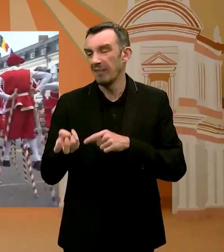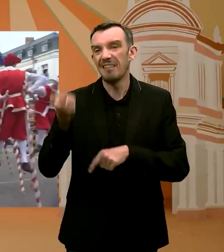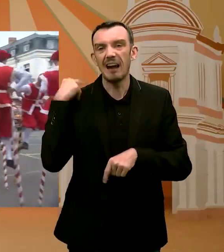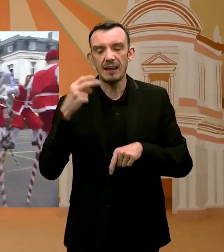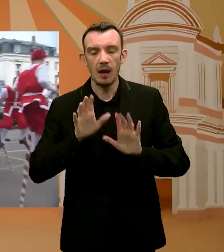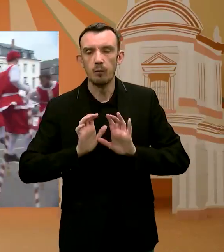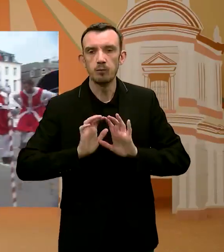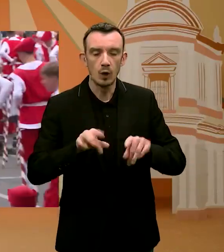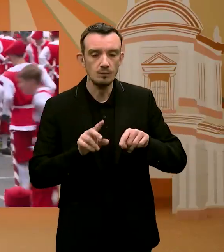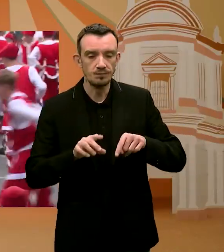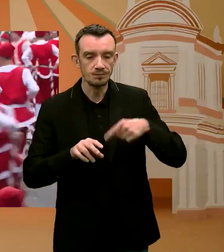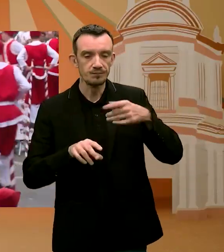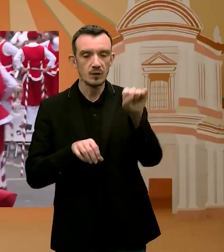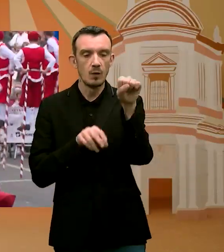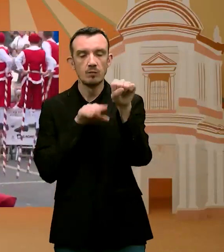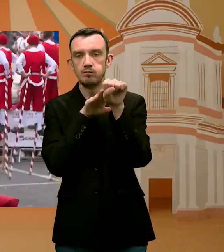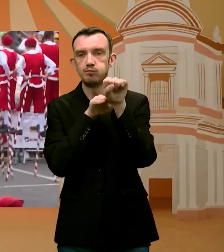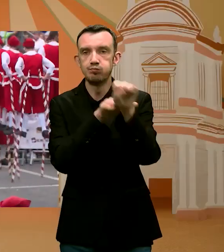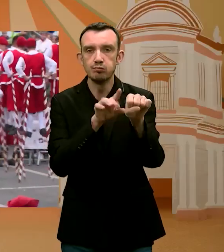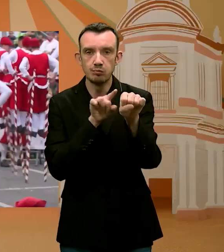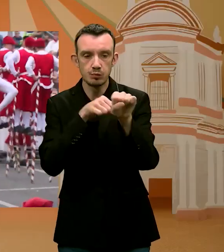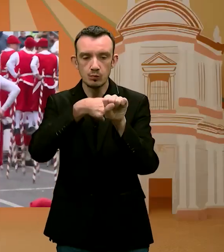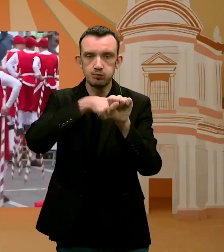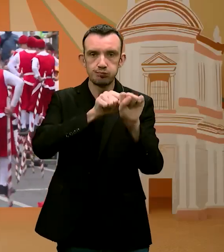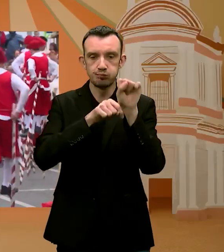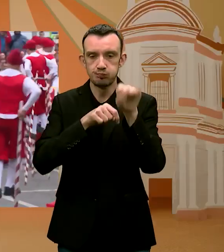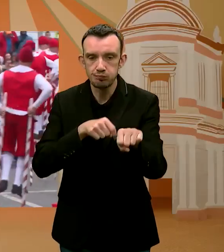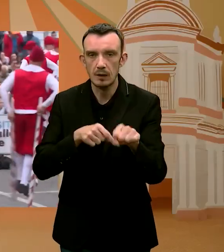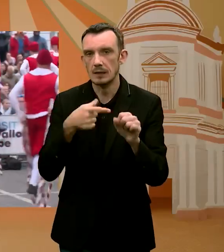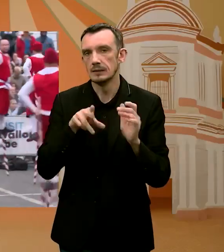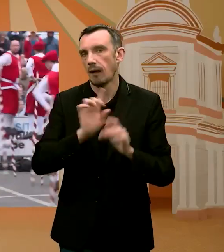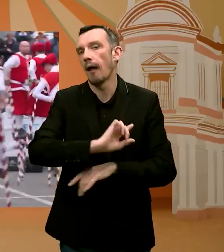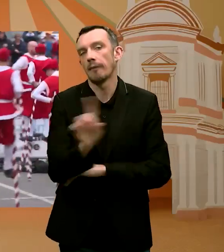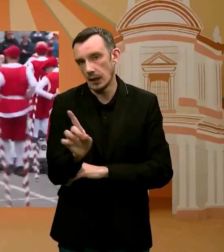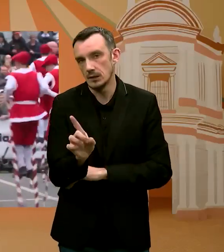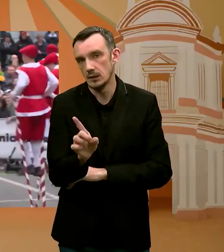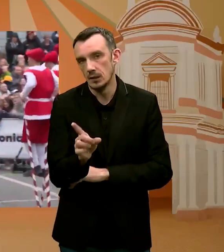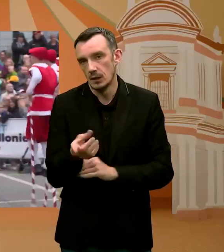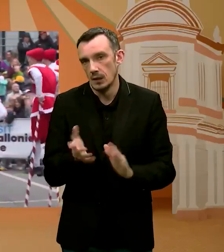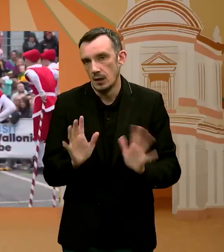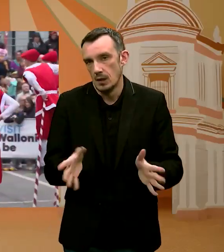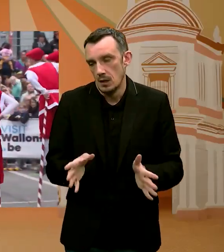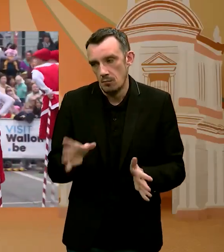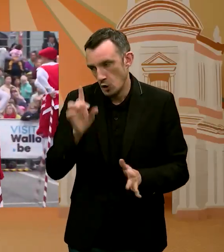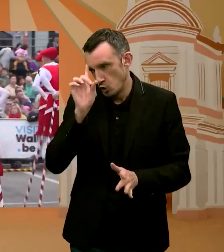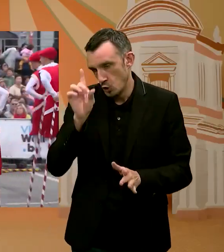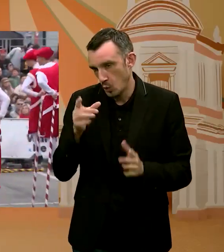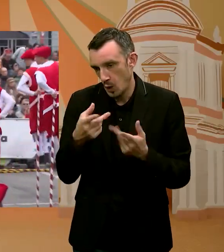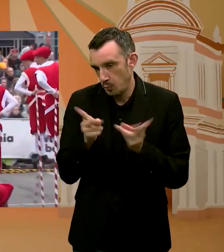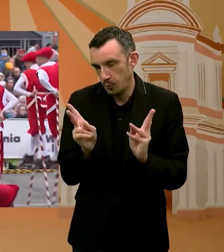toute blessure. Mais Alice, tu me contrediras, mais a priori, le reste, on peut faire les coups, voilà. Tant que L'idée, c'est de ne pas taper quelqu'un qui ne vous a pas vu